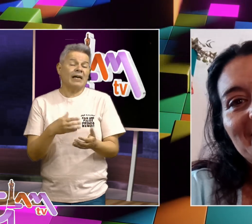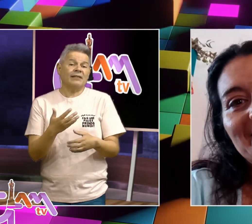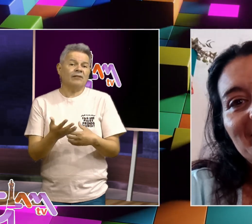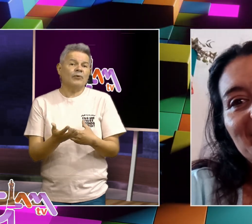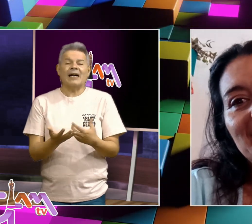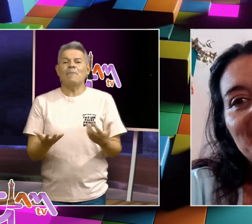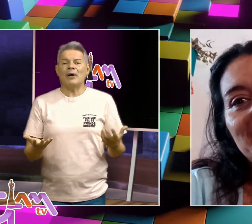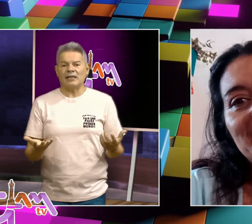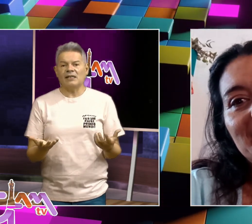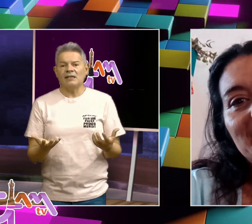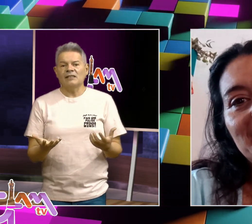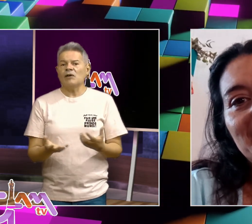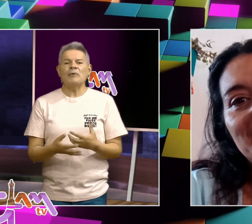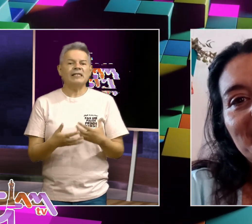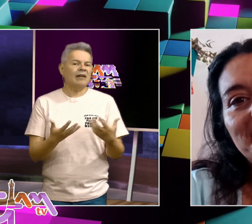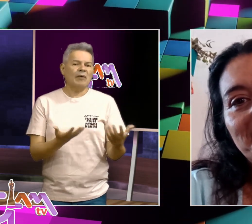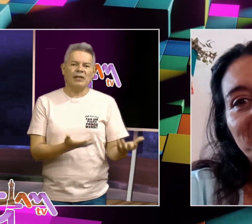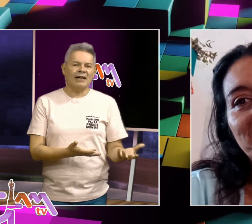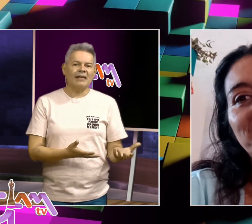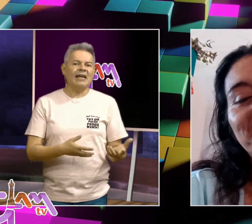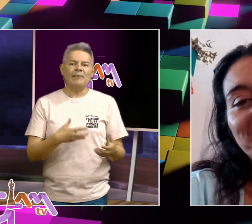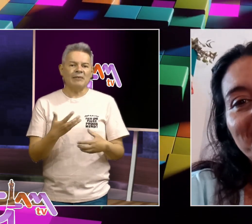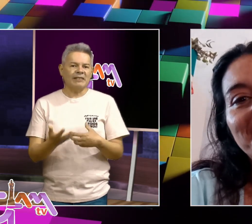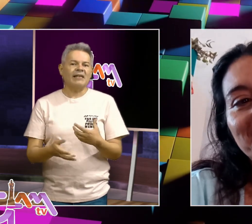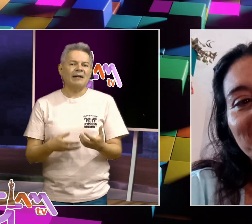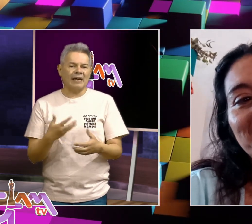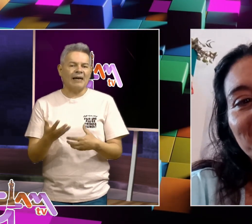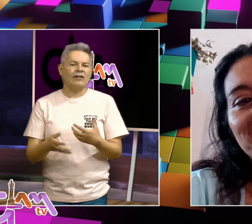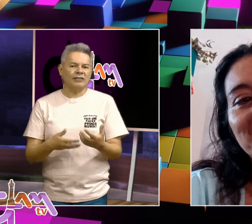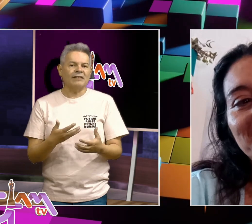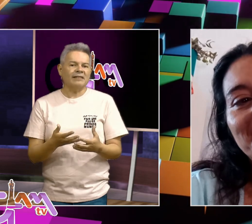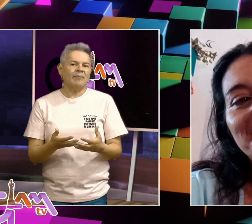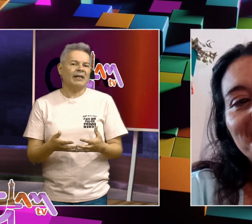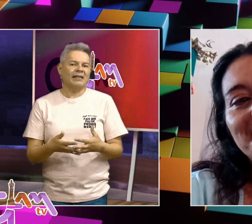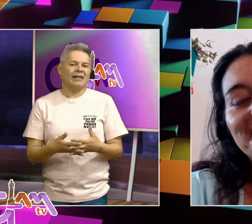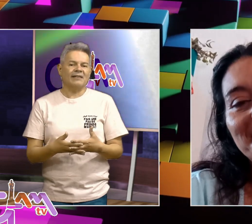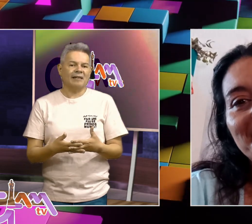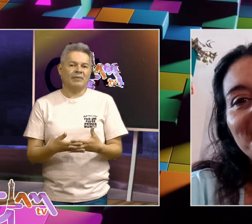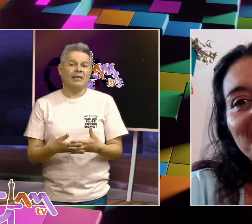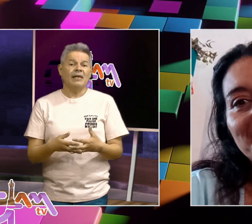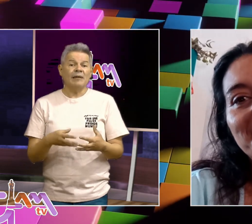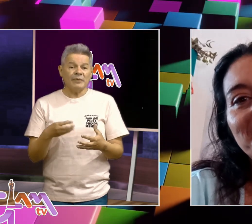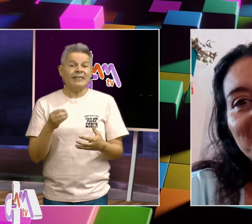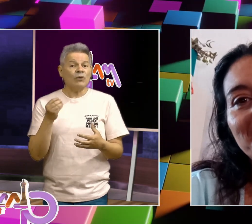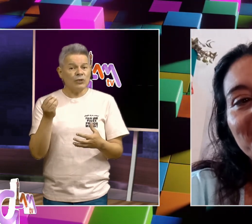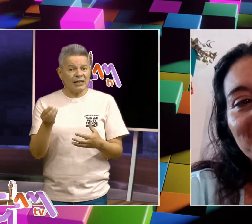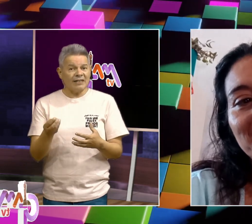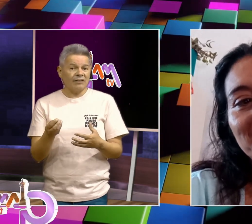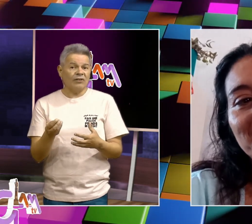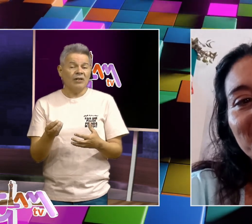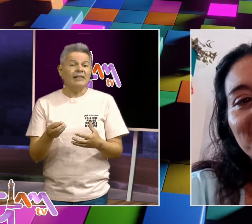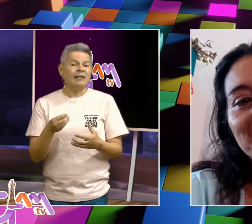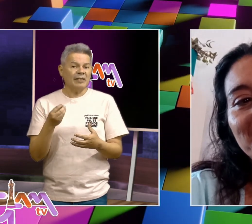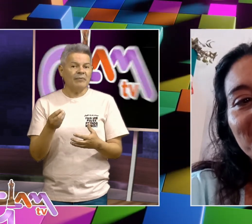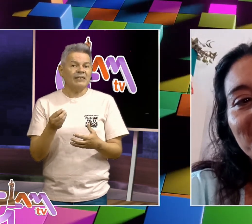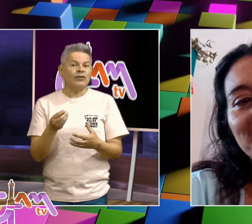podamos hacer como una campaña. Ya vamos a ver si la armamos de acá de GLAM y empezar a concientizar para que la gente también empiece a escuchar